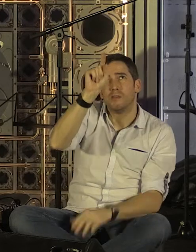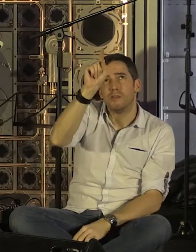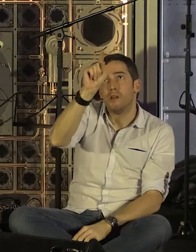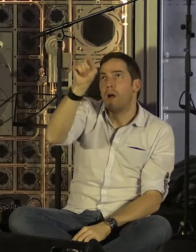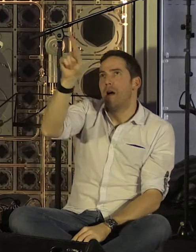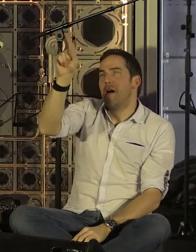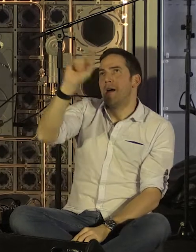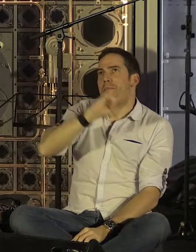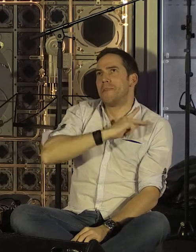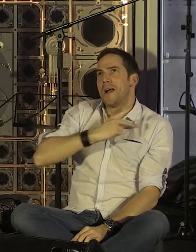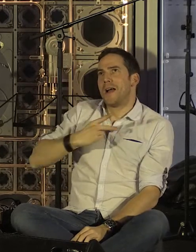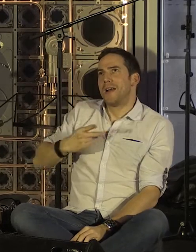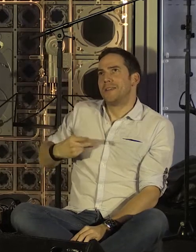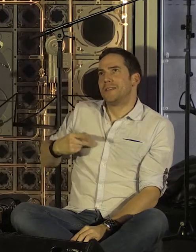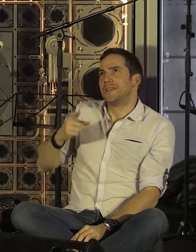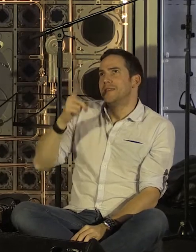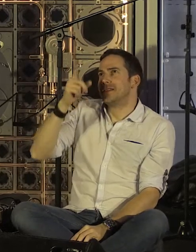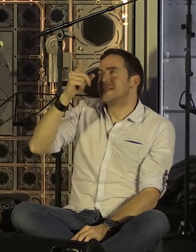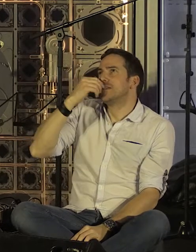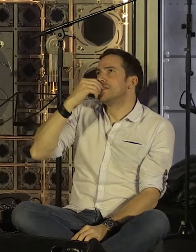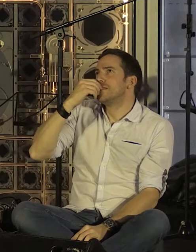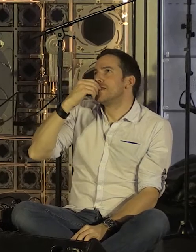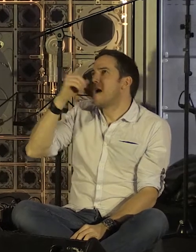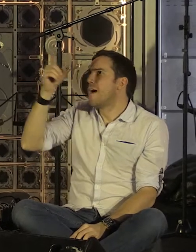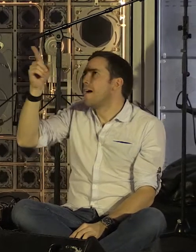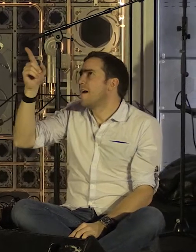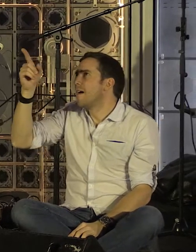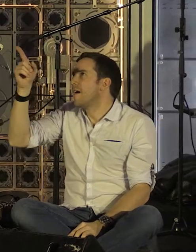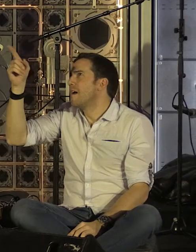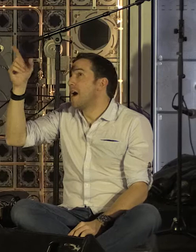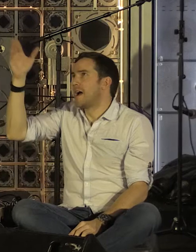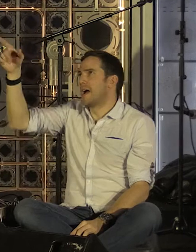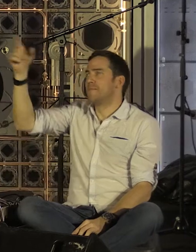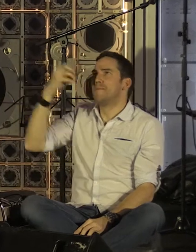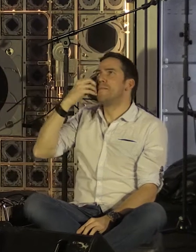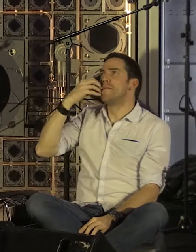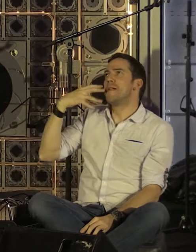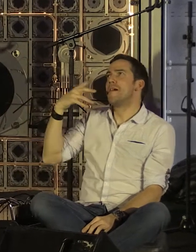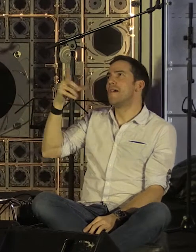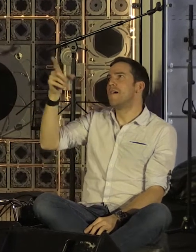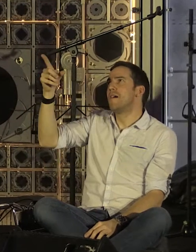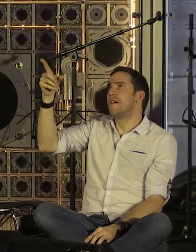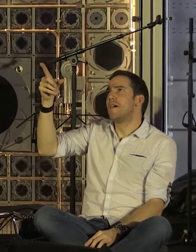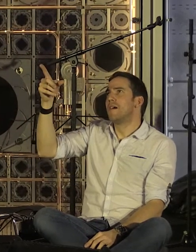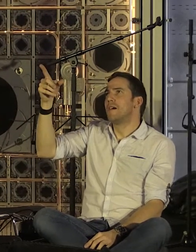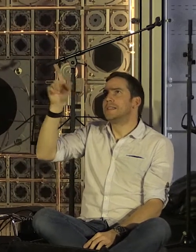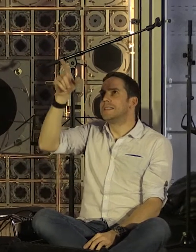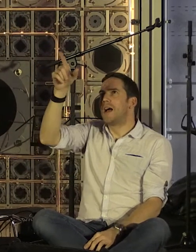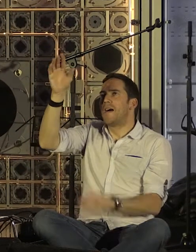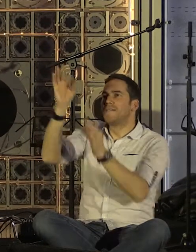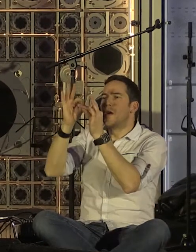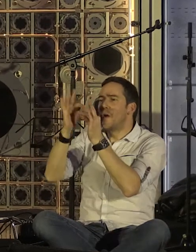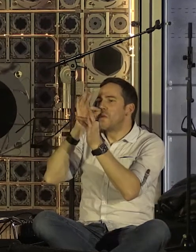Prince. Et là, les joues. Et là, plus blanc que signe. Et coupe de groselle.